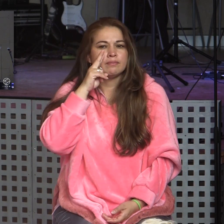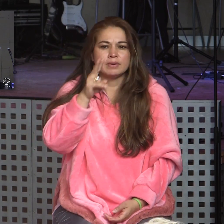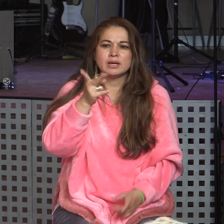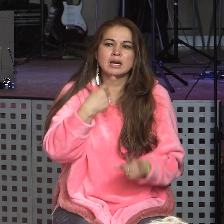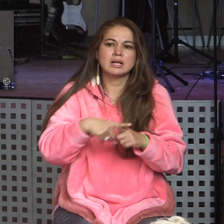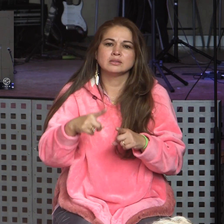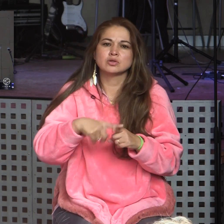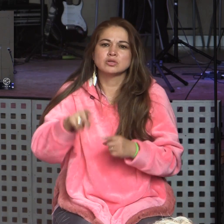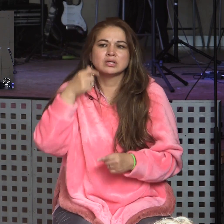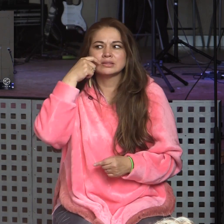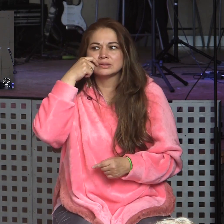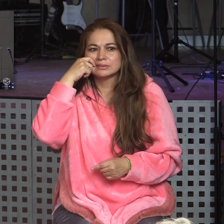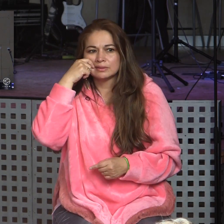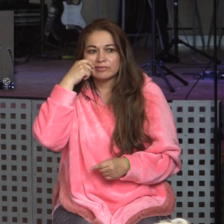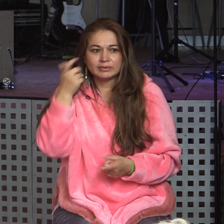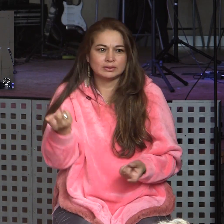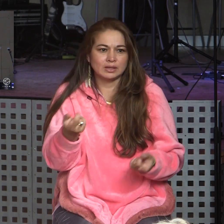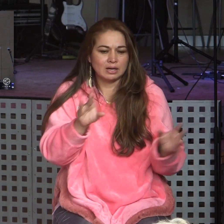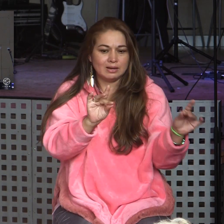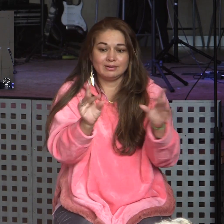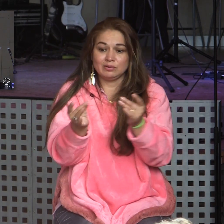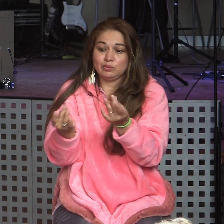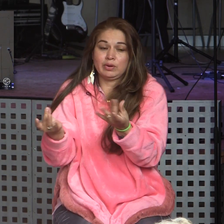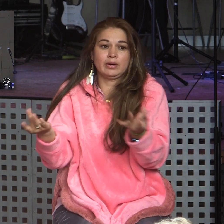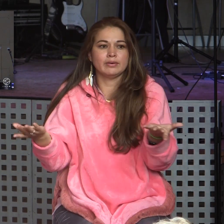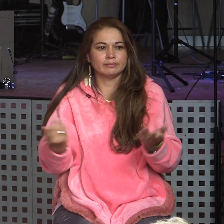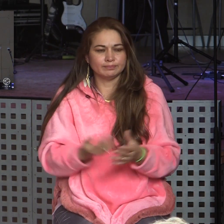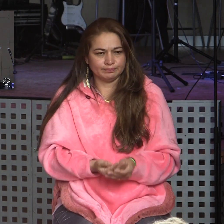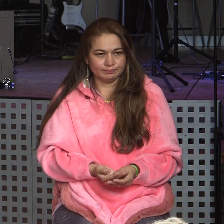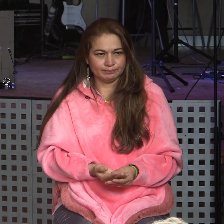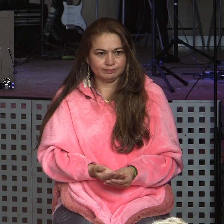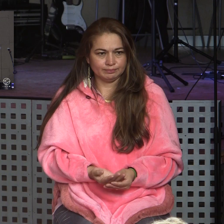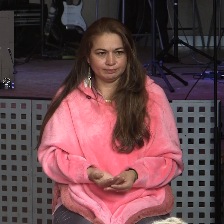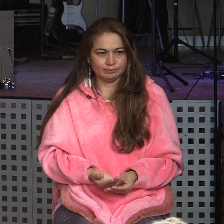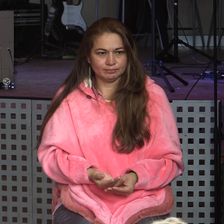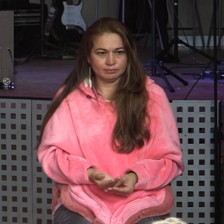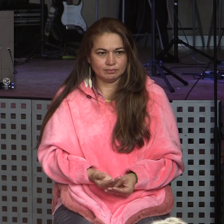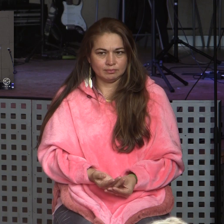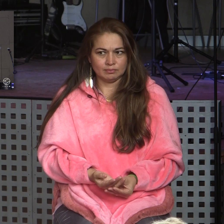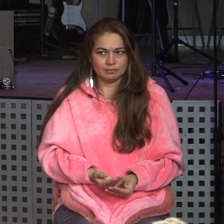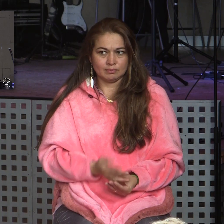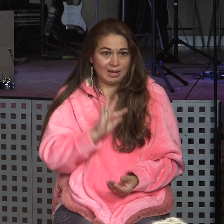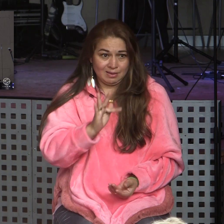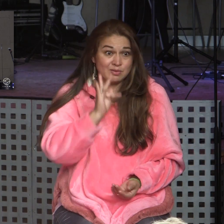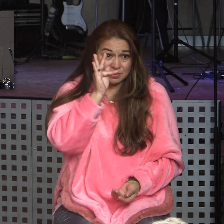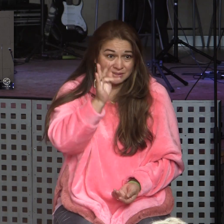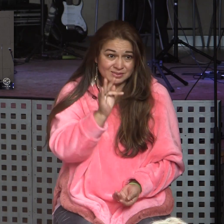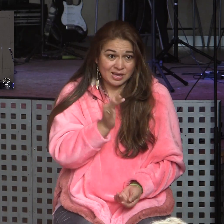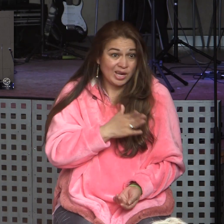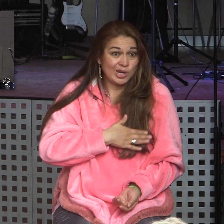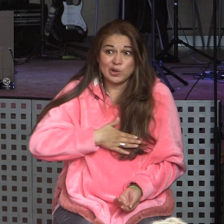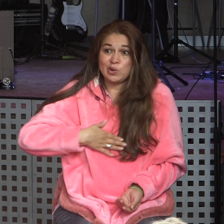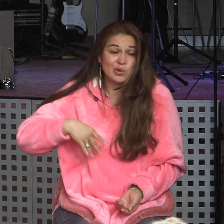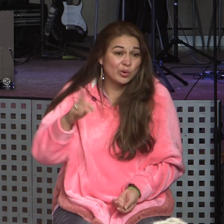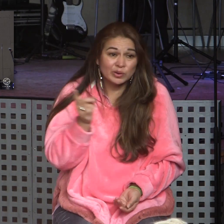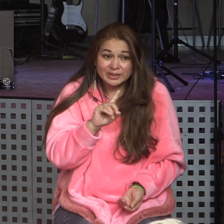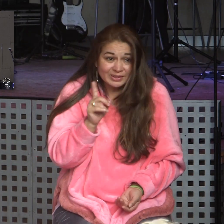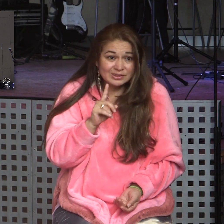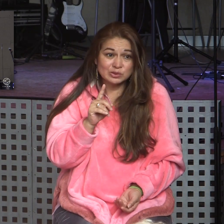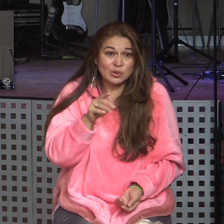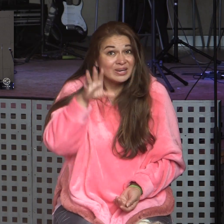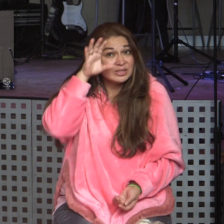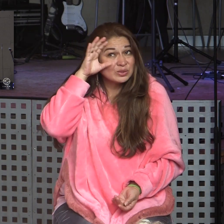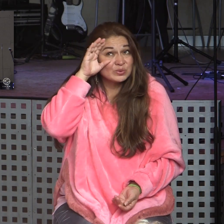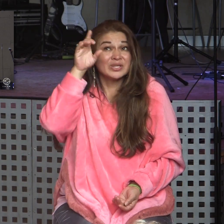Es más, rechazó oír y ver al invisible.